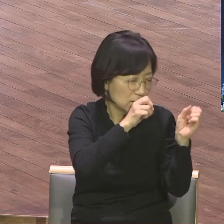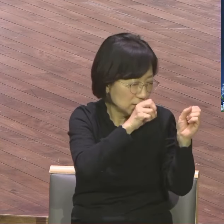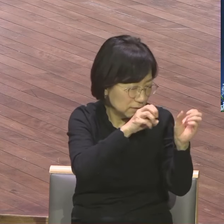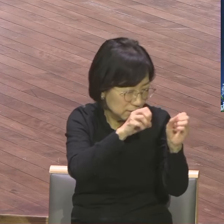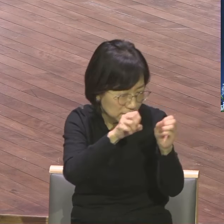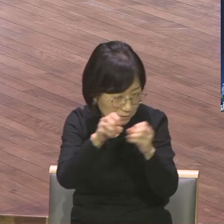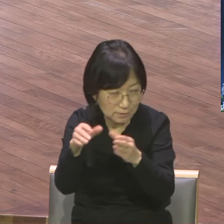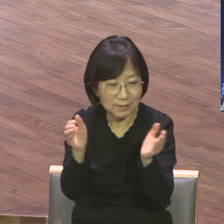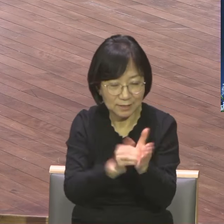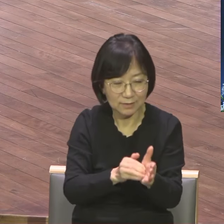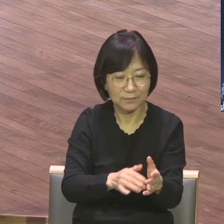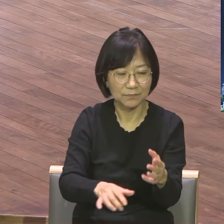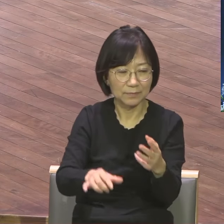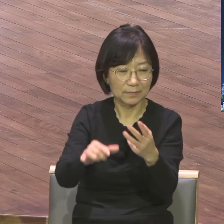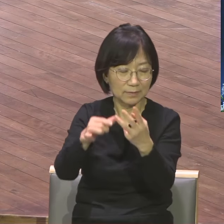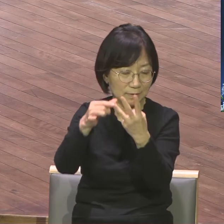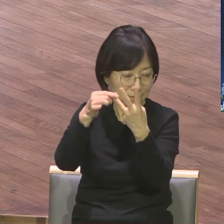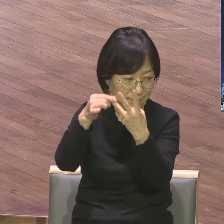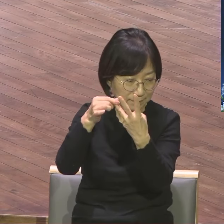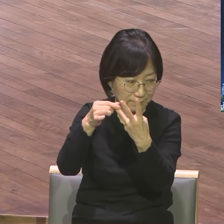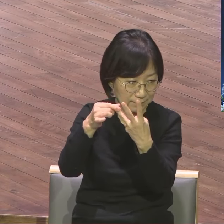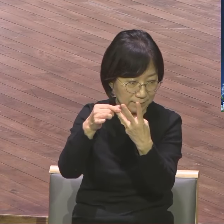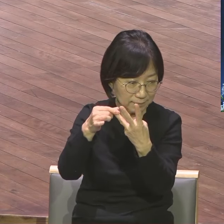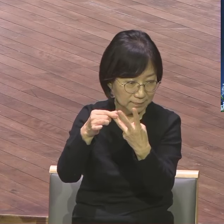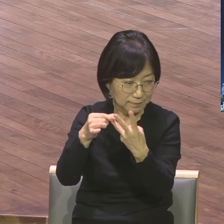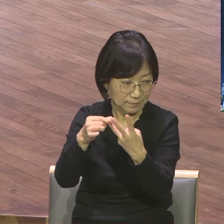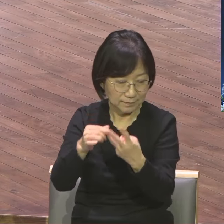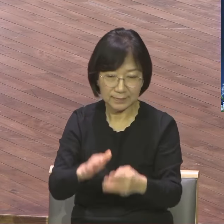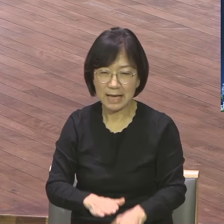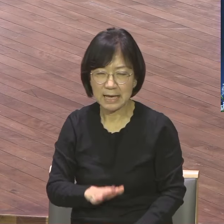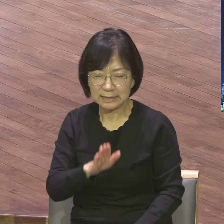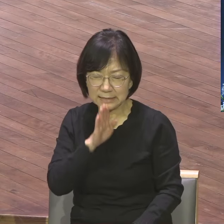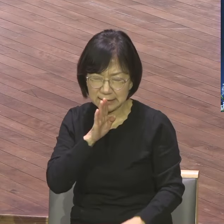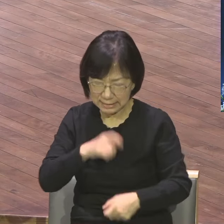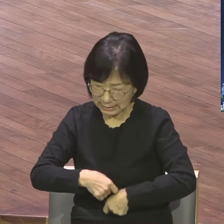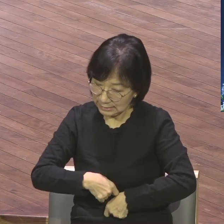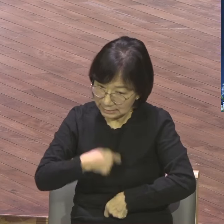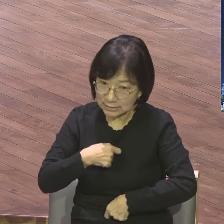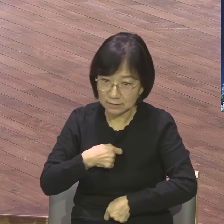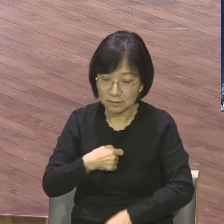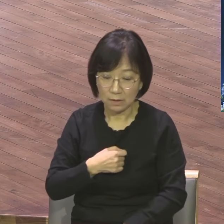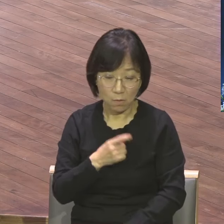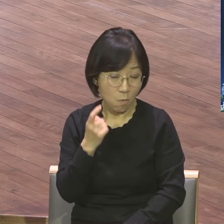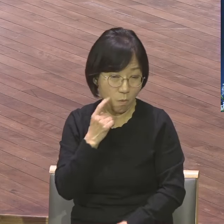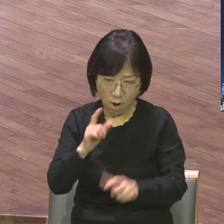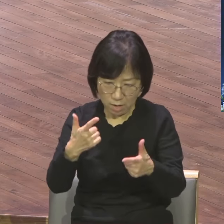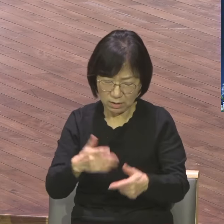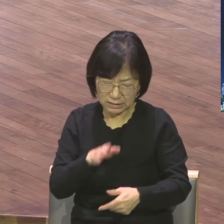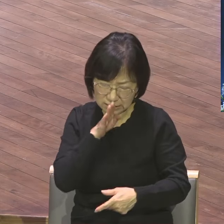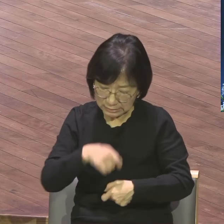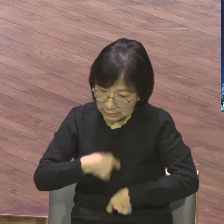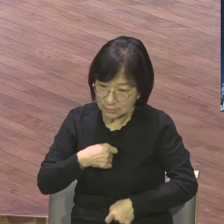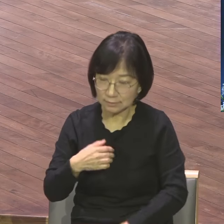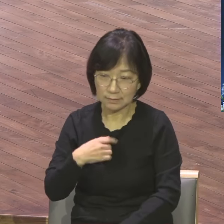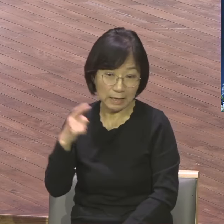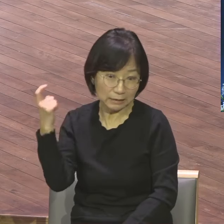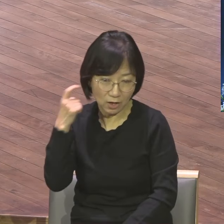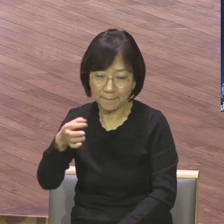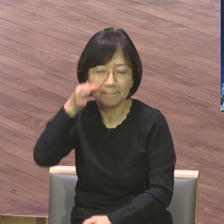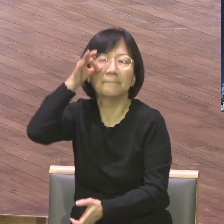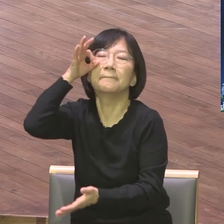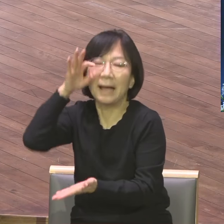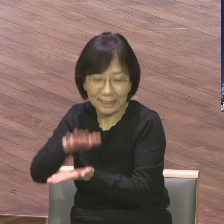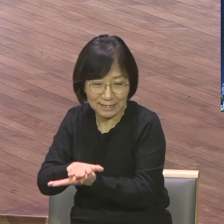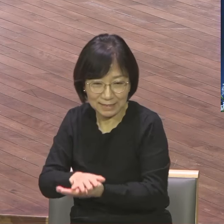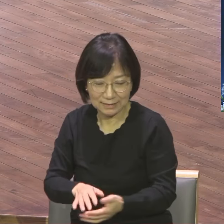증인이 뭡니까? 진실만을 증거해요. 그들은 진실을 외쳤잖아요. 보고 들은 진실을 외쳤습니다. 이게 증인이에요. 그